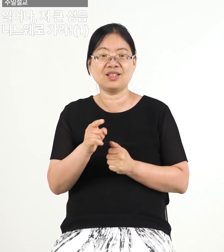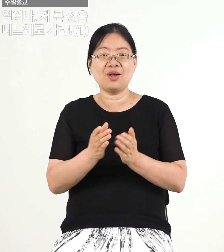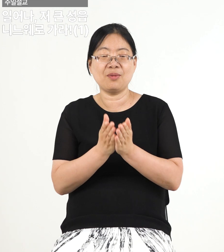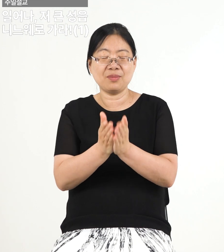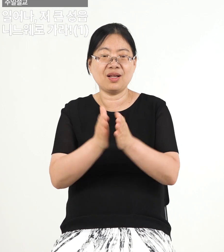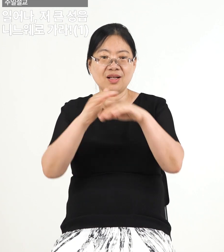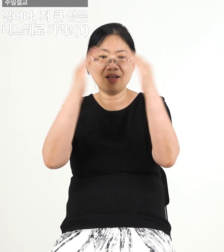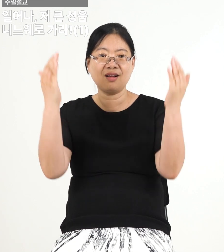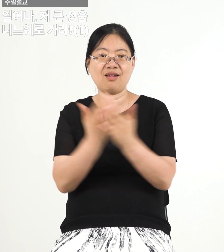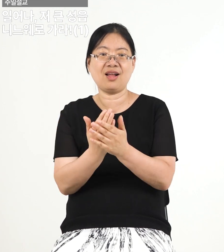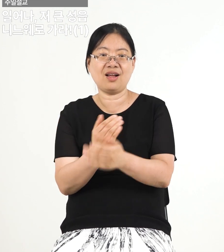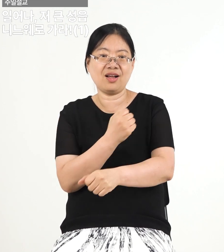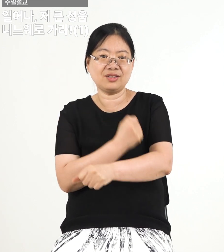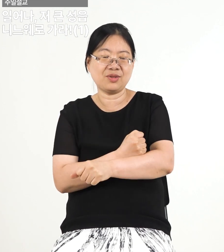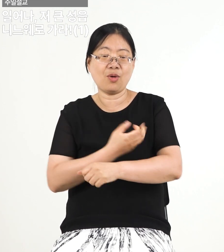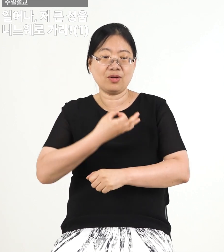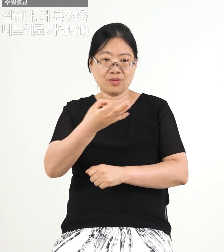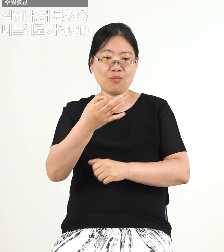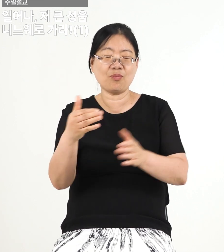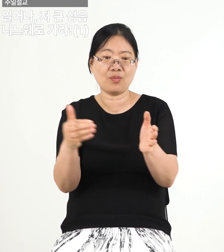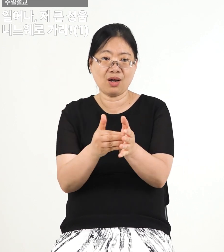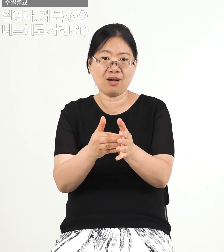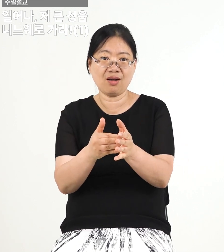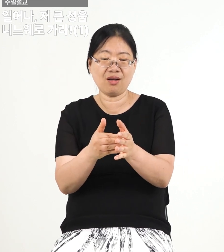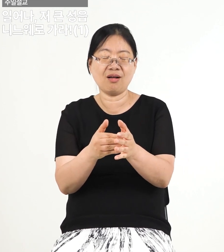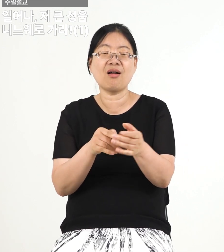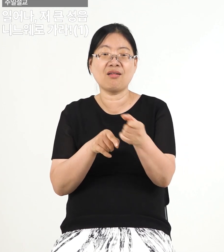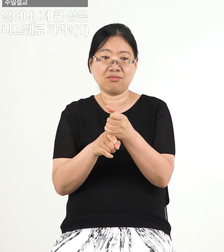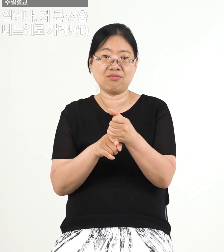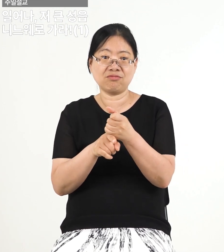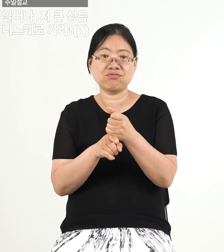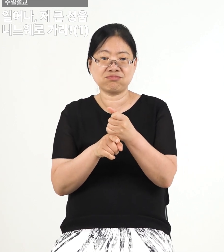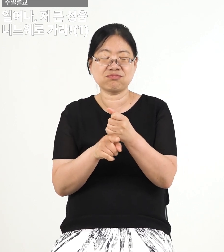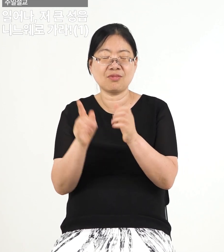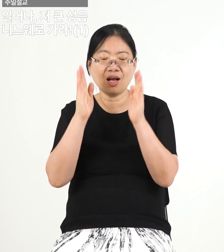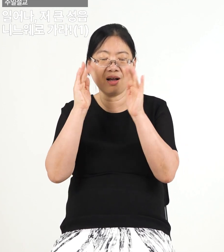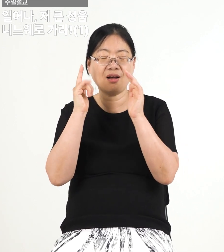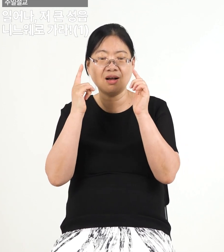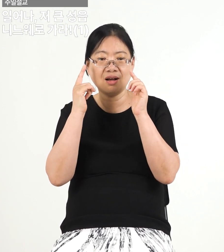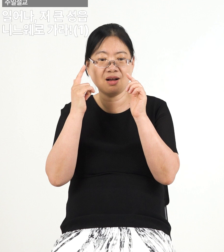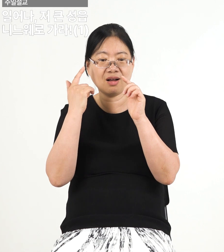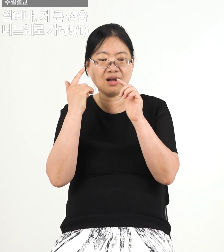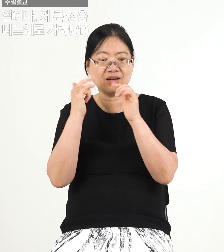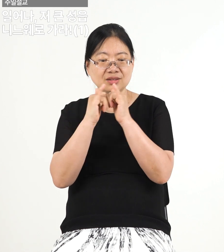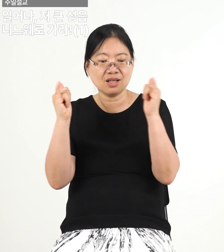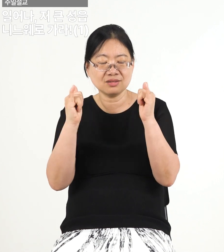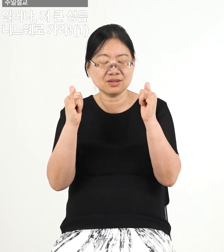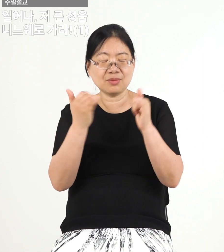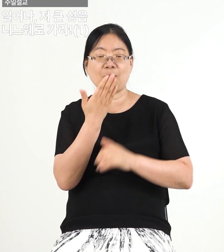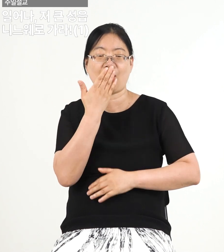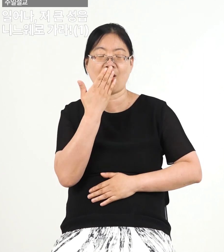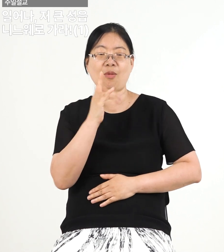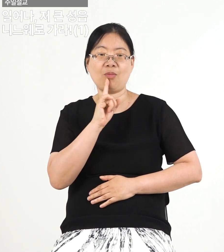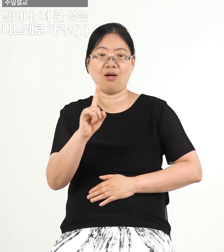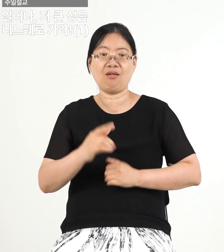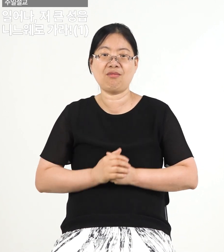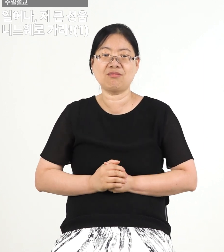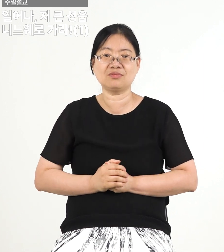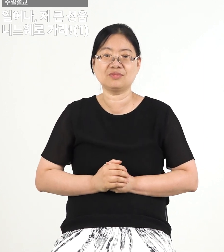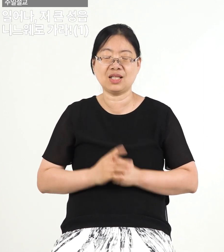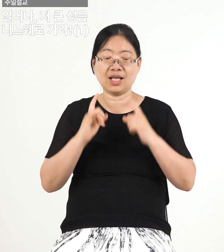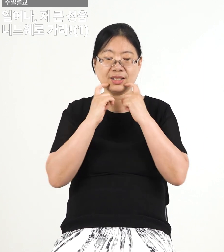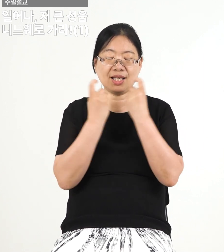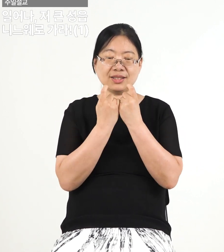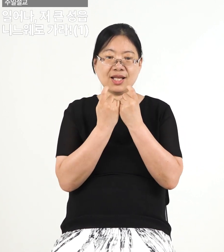배 전체의 삭스를 지불하고, 이런 뜻도 학자들은 가능하다고 얘기합니다.